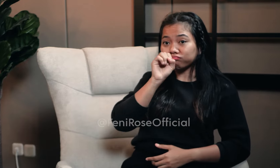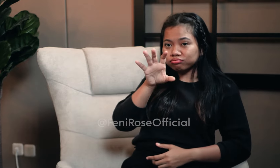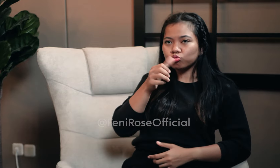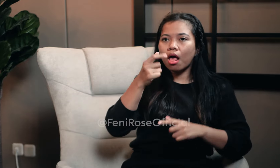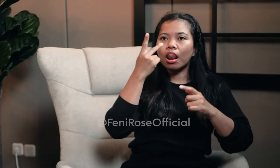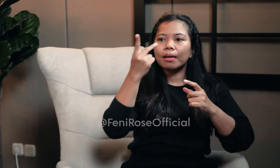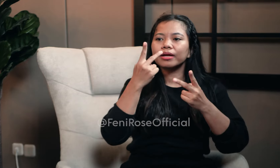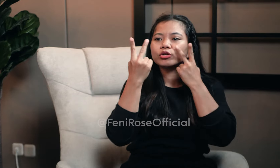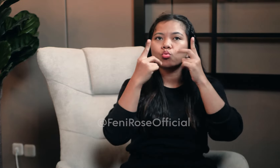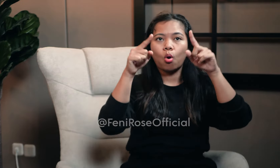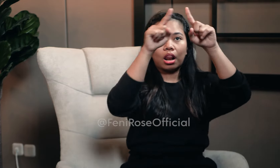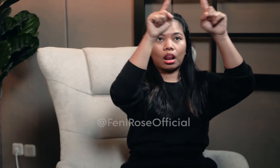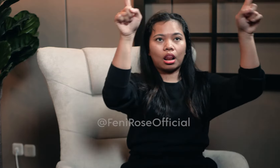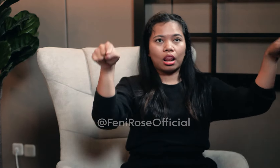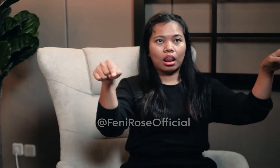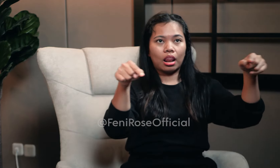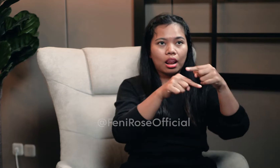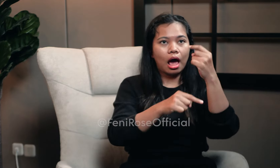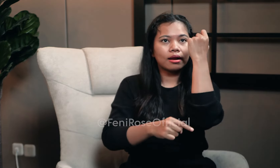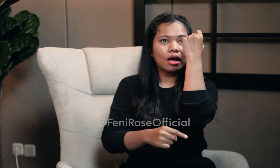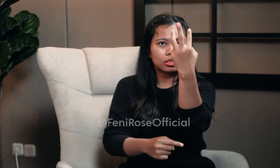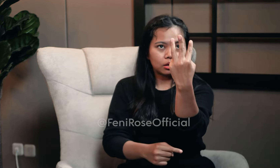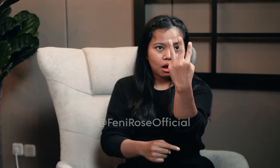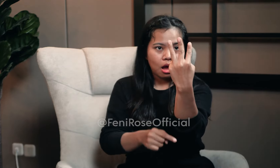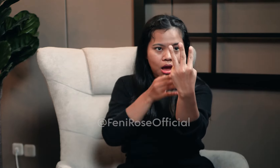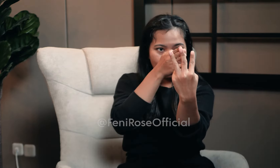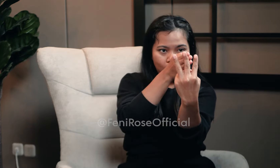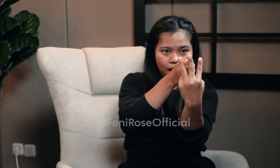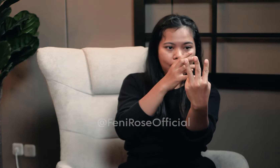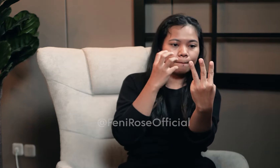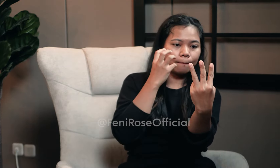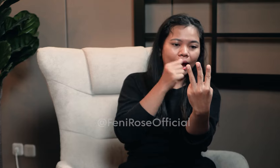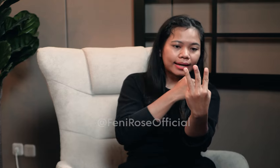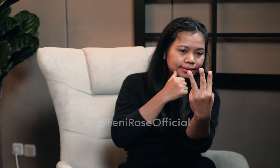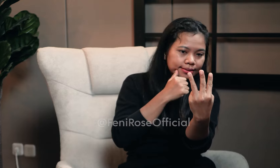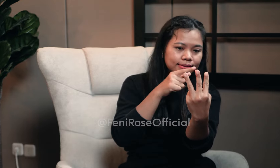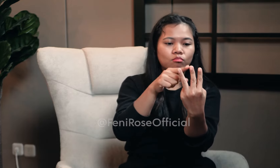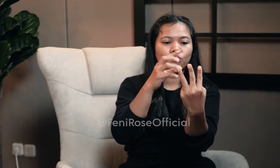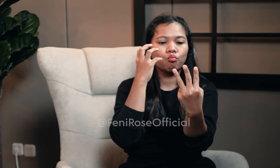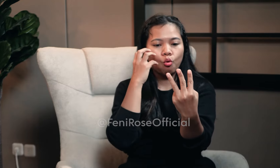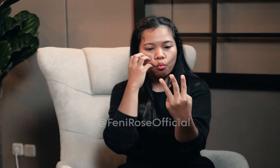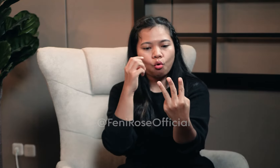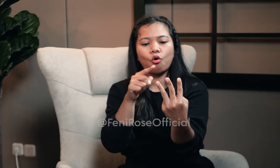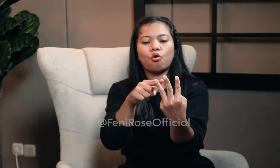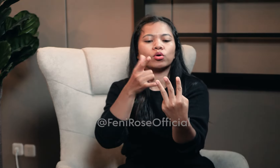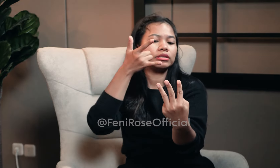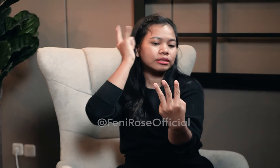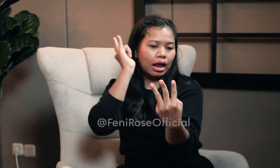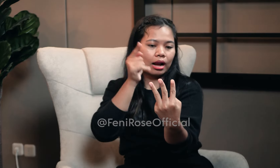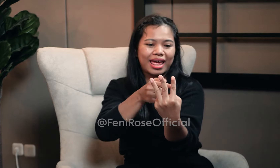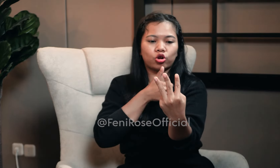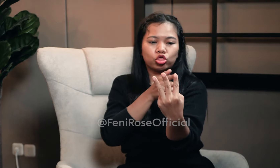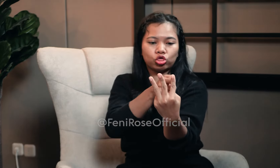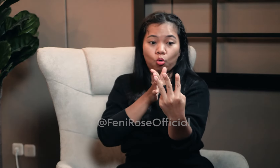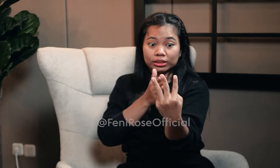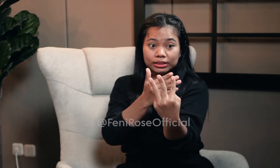Ada linguistik bahasa isyarat seperti itu karena kan kita kan juga melihat visualnya Sisi visualnya posisi Pak Anis di posisi